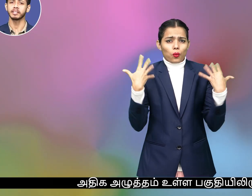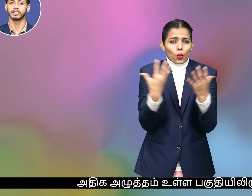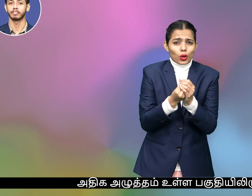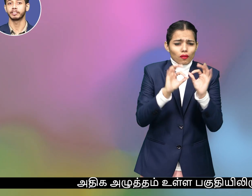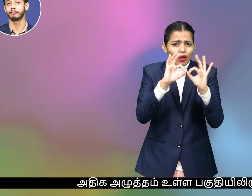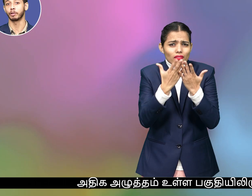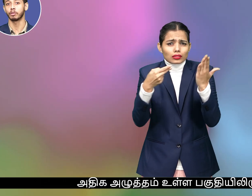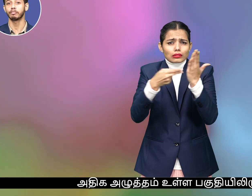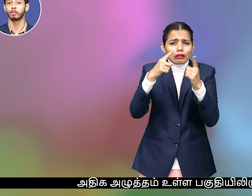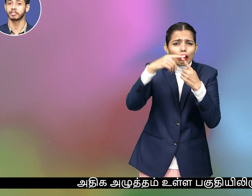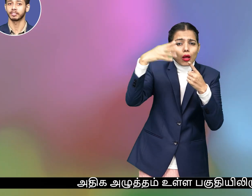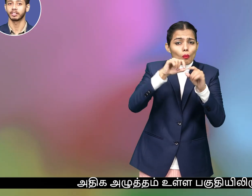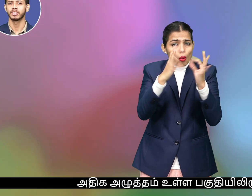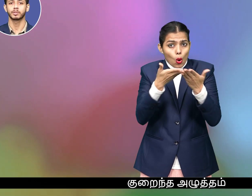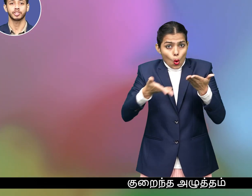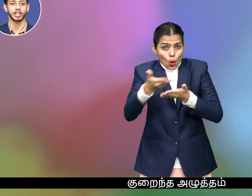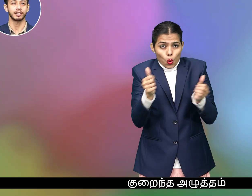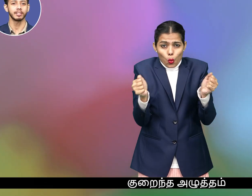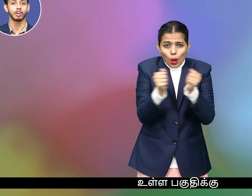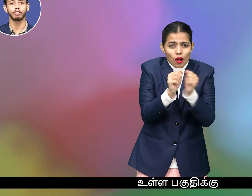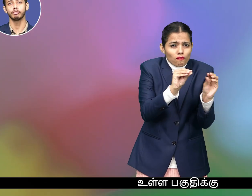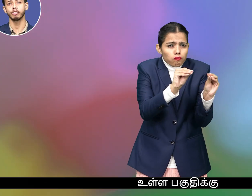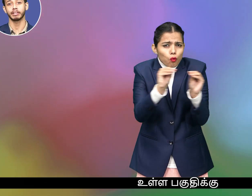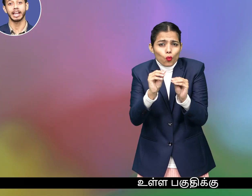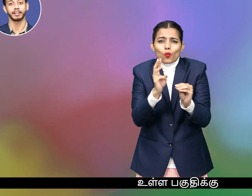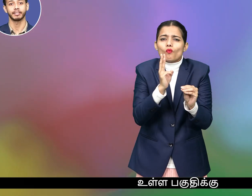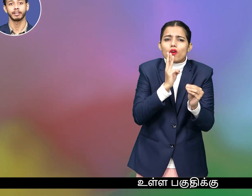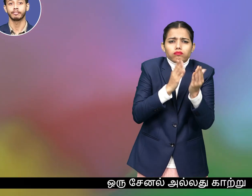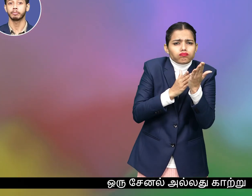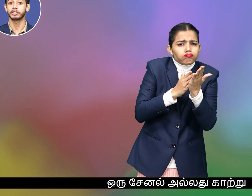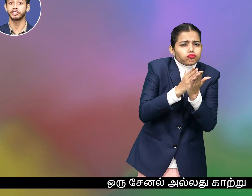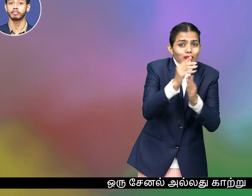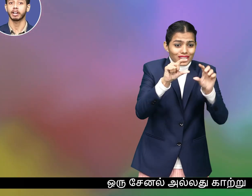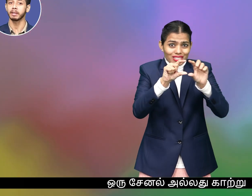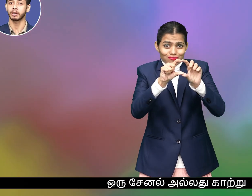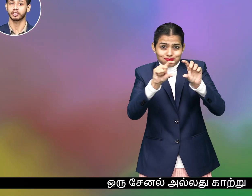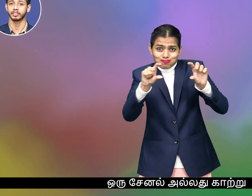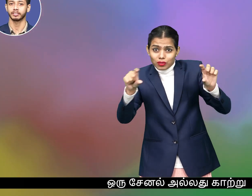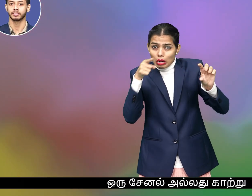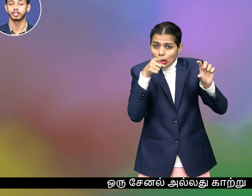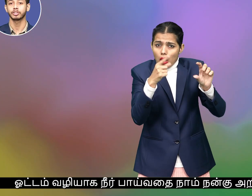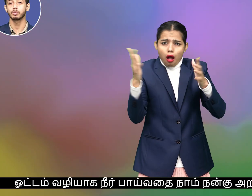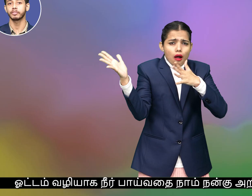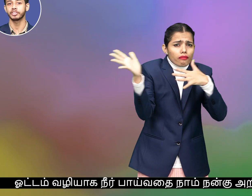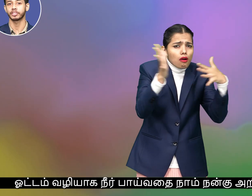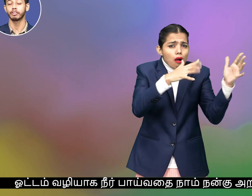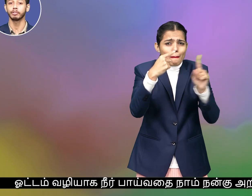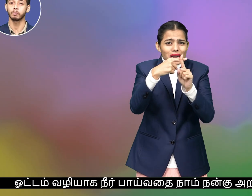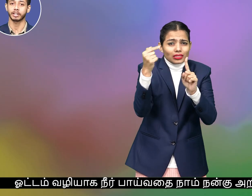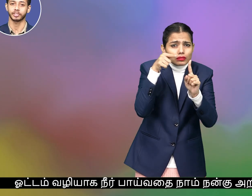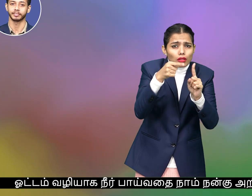அதிக அழுத்தம் உள்ள பகுதியிலிருந்து குறைந்த அழுத்தம் உள்ள பகுதிக்கு ஒரு கால்வாய் அல்லது காற்று ஓட்டம்